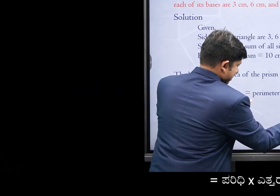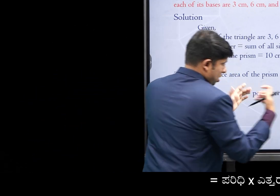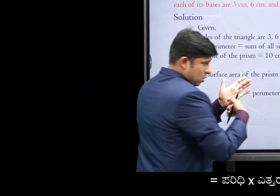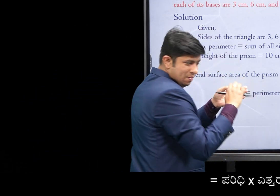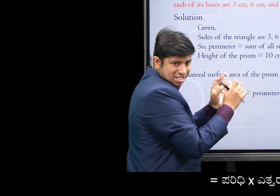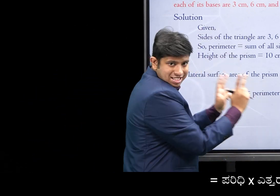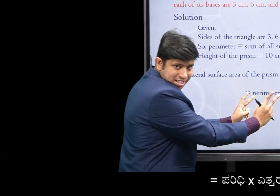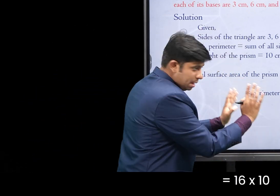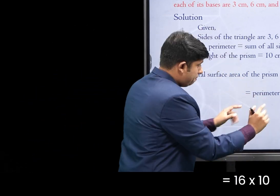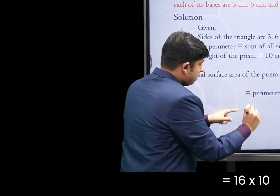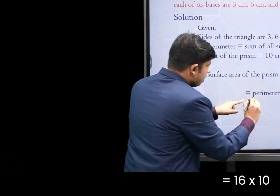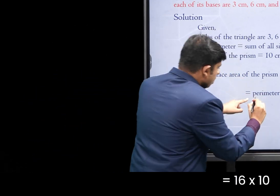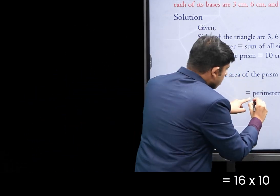ಪರಿಧಿ ಇಂಟು ಎತ್ತರ 16 ಇಂಟು 10.